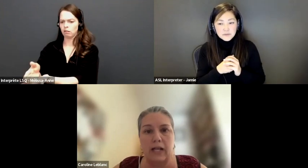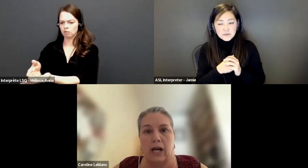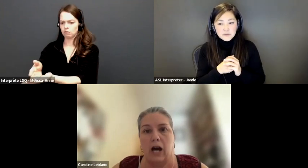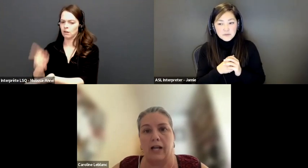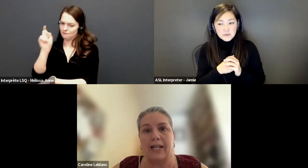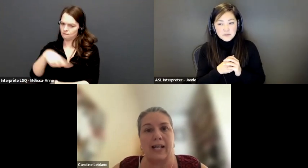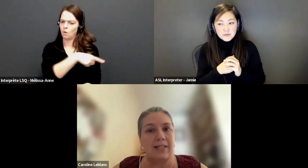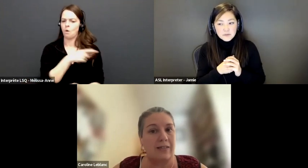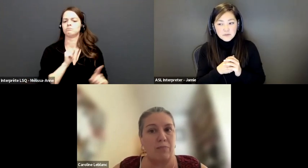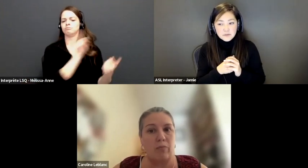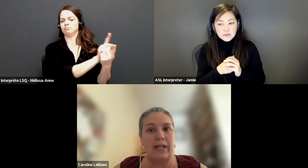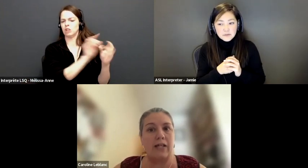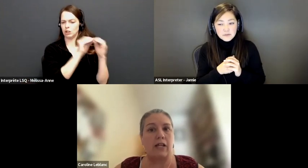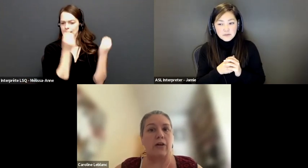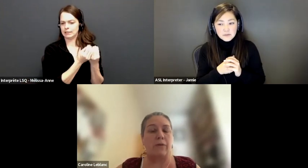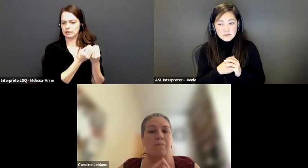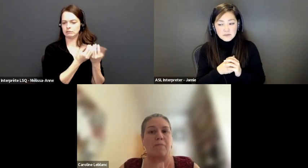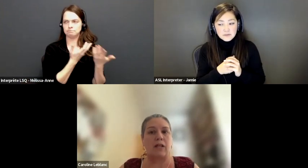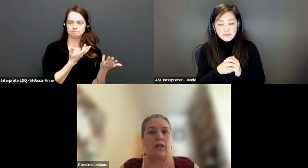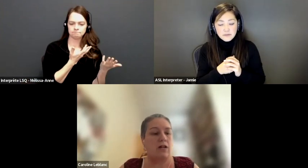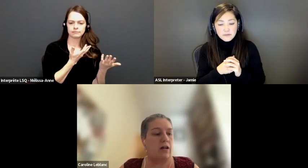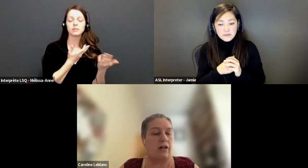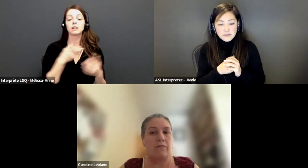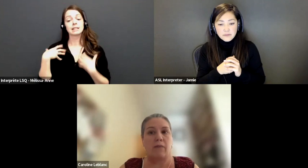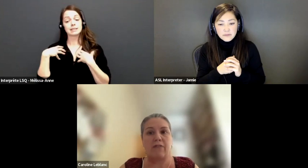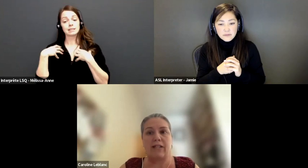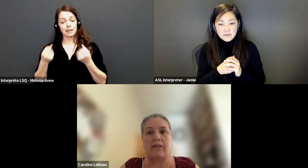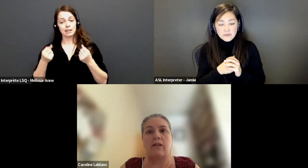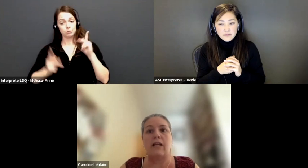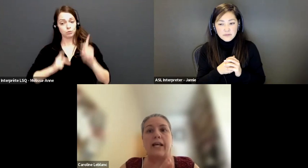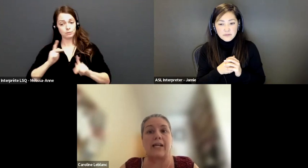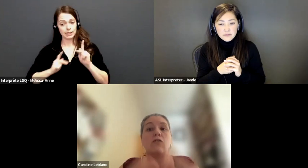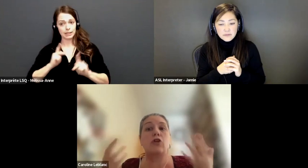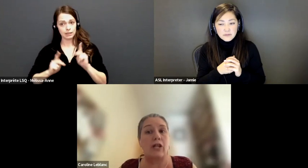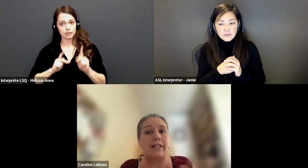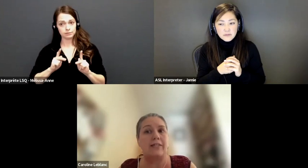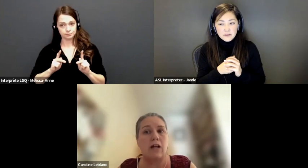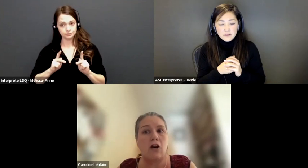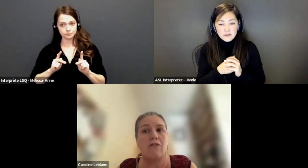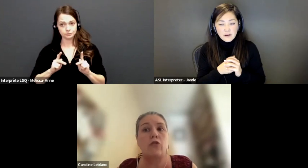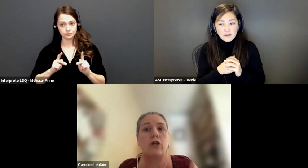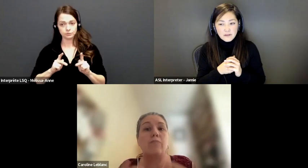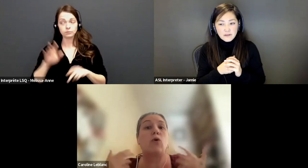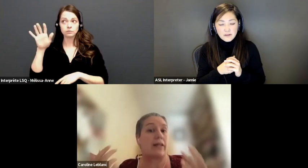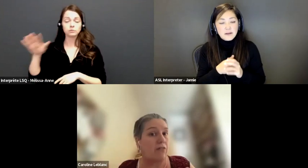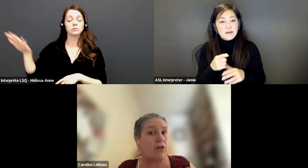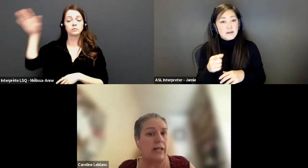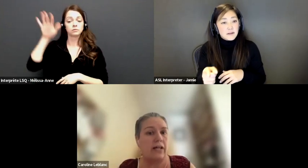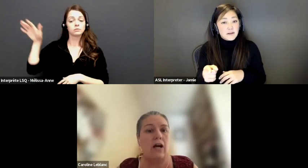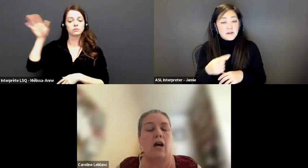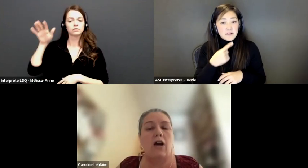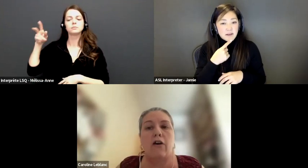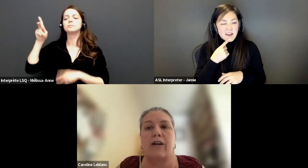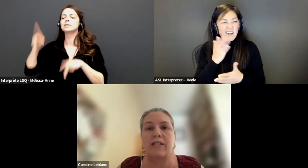organismes. En lien avec la santé publique, il y a en fait les raisons que les décideurs vont donner pour